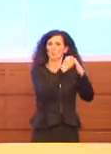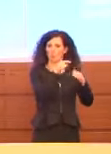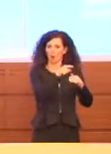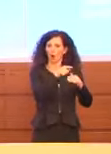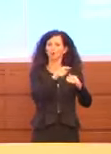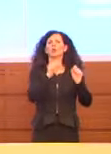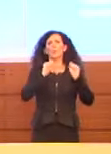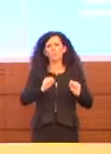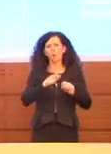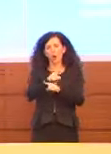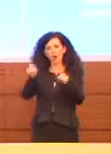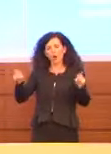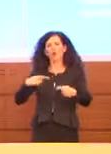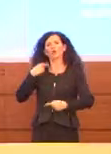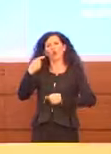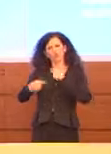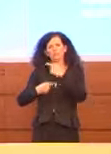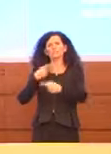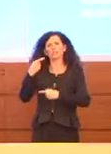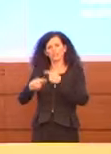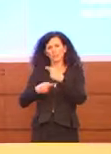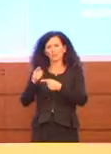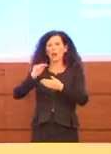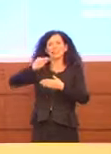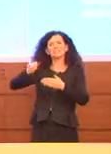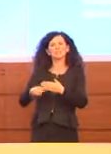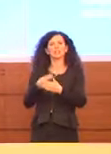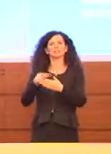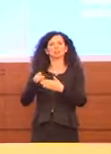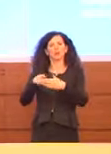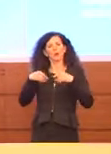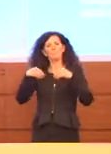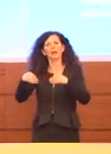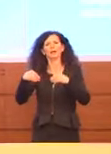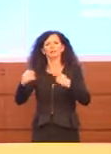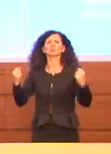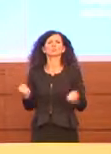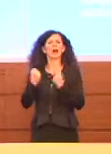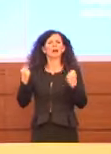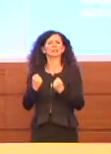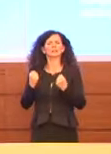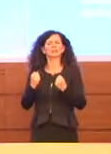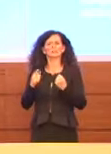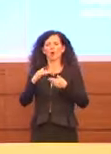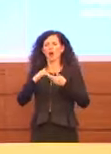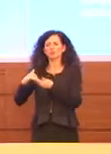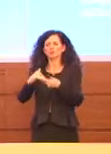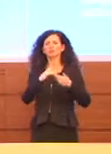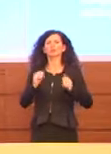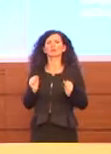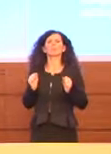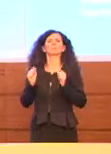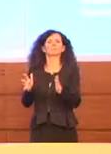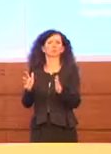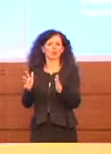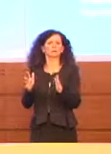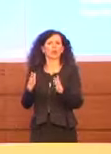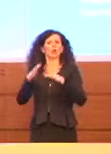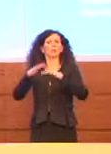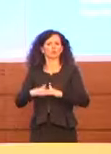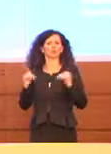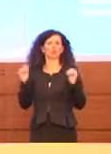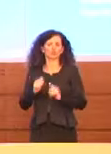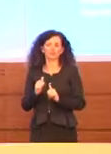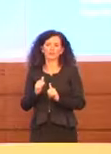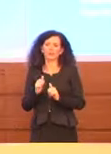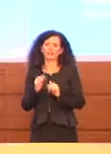possano poi essere iscritti partecipare attivamente all'attività di protezione civile nell'ambito delle nostre